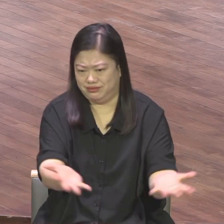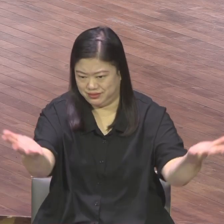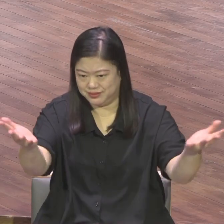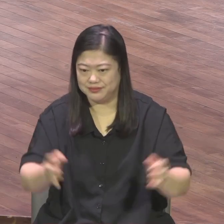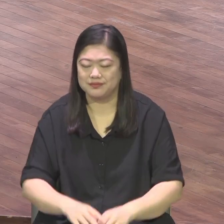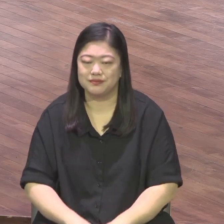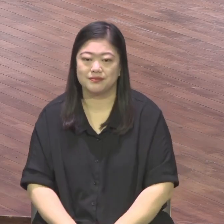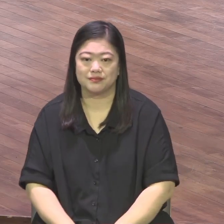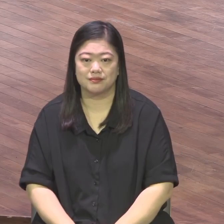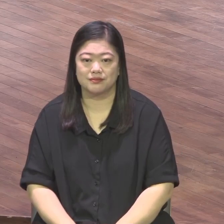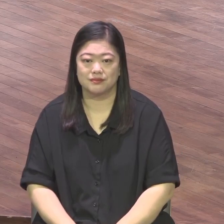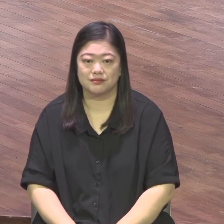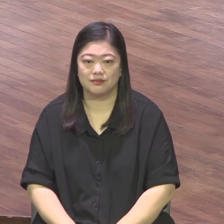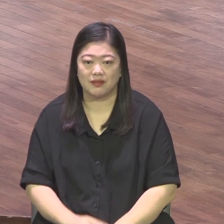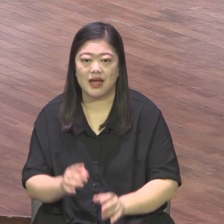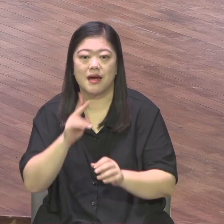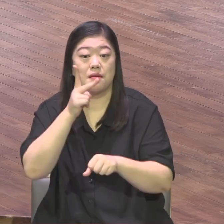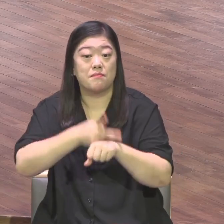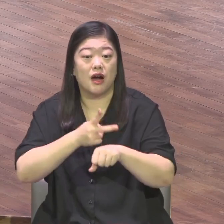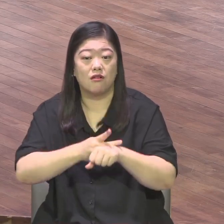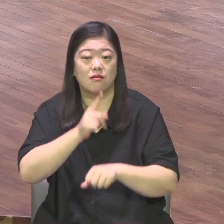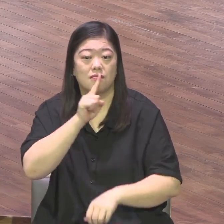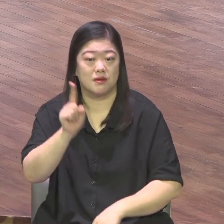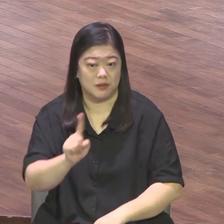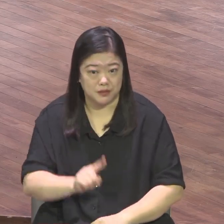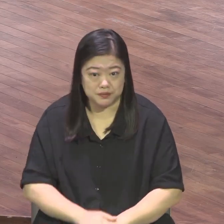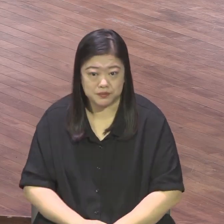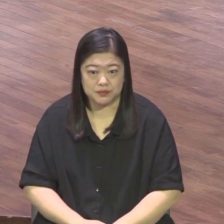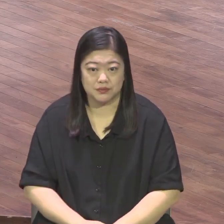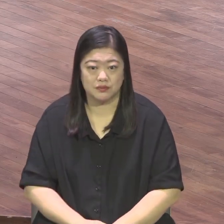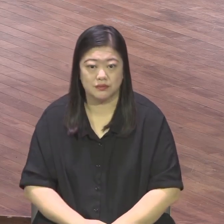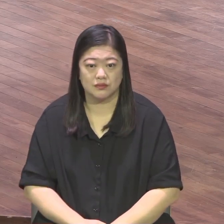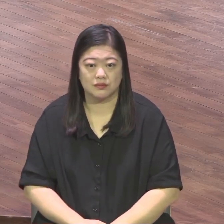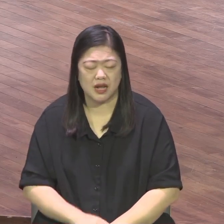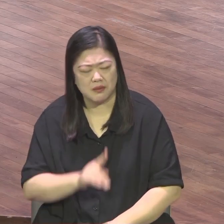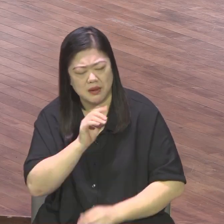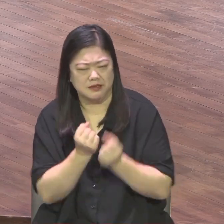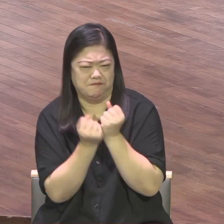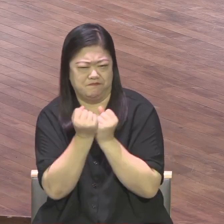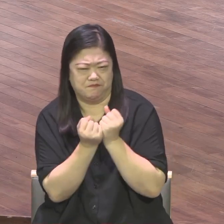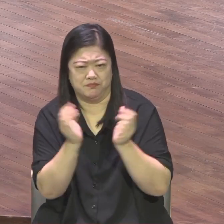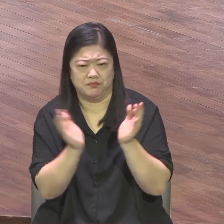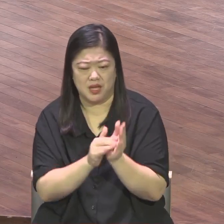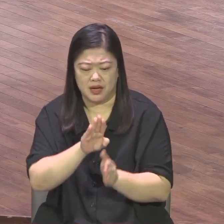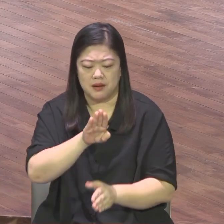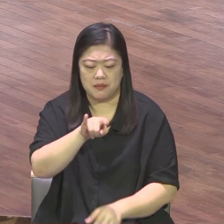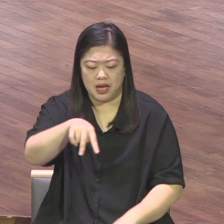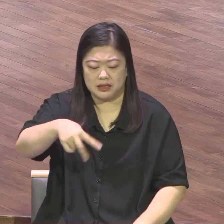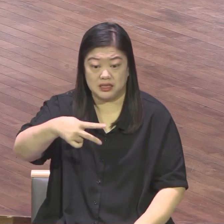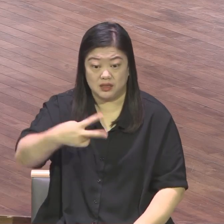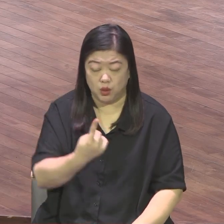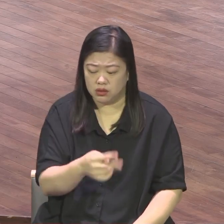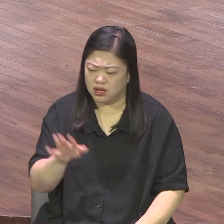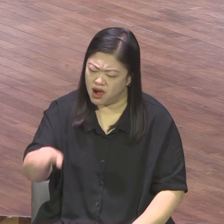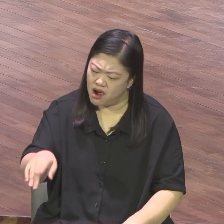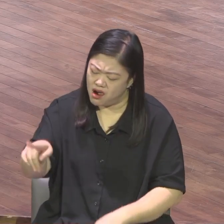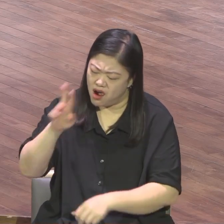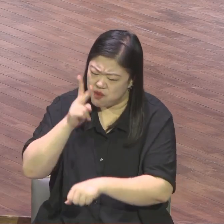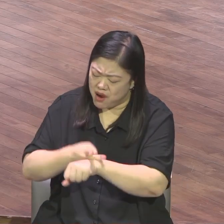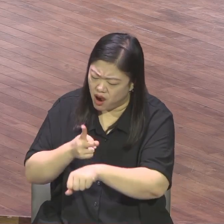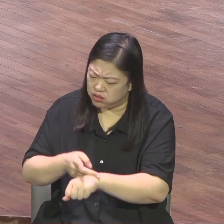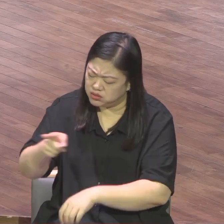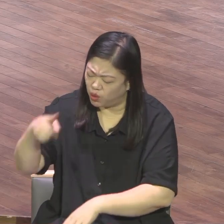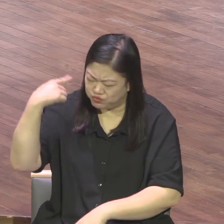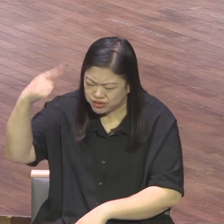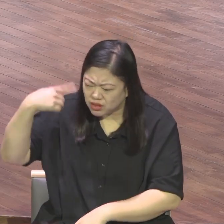바울이 이같이 변명하며 베스도가 크게 소리내 이르되 바울아 너가 미쳤도다. 너 많은 학문이 너를